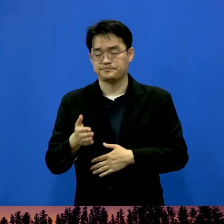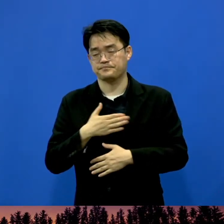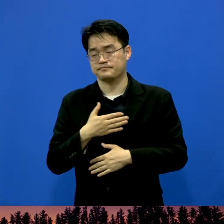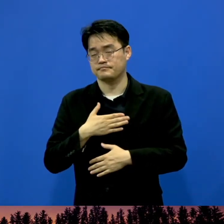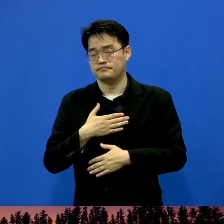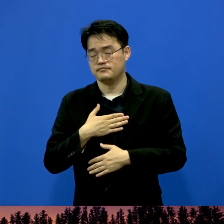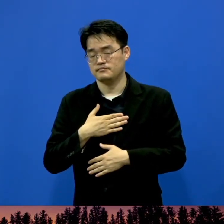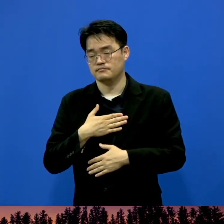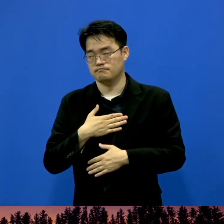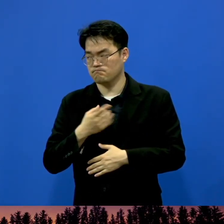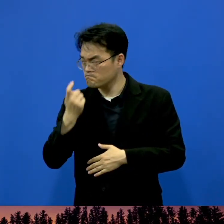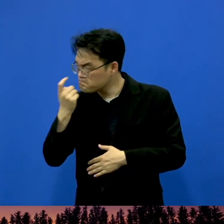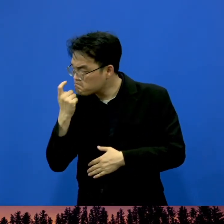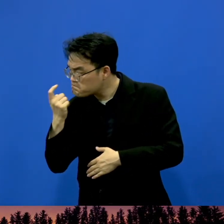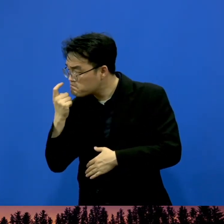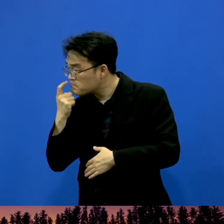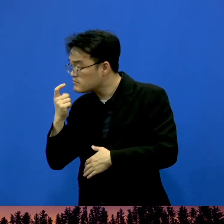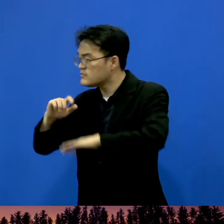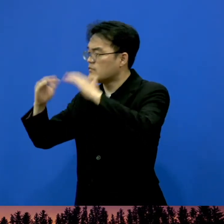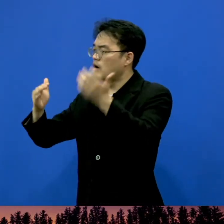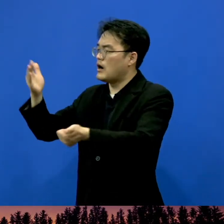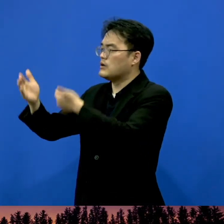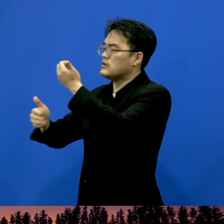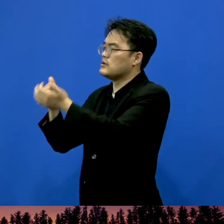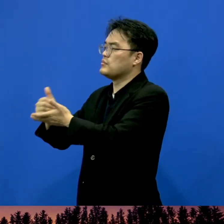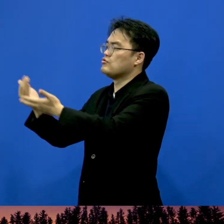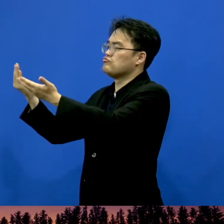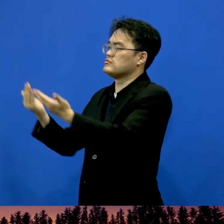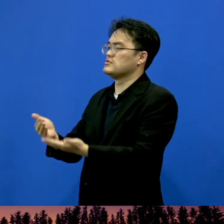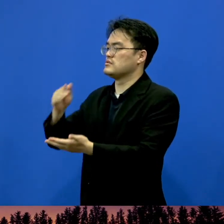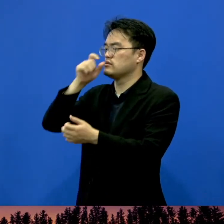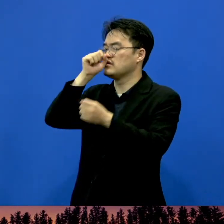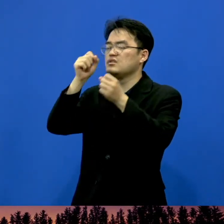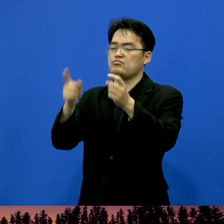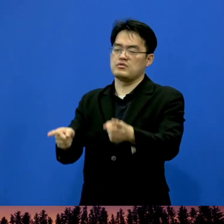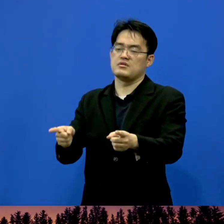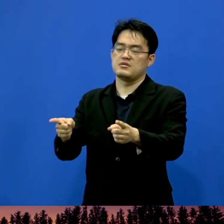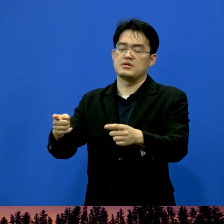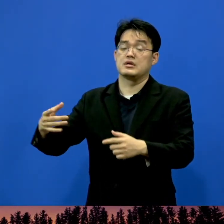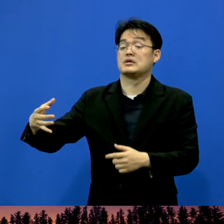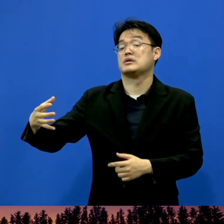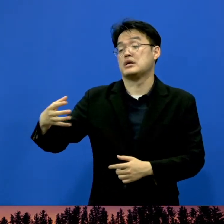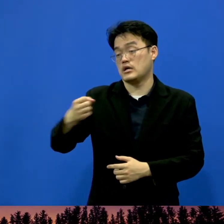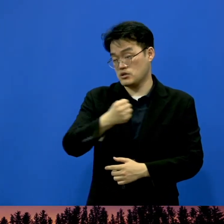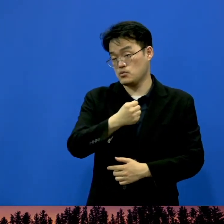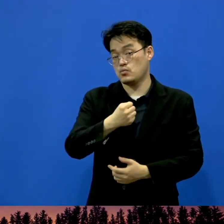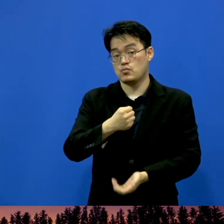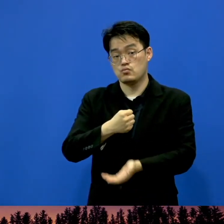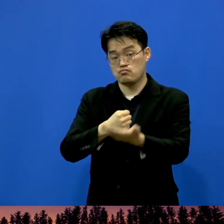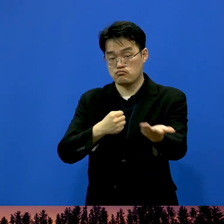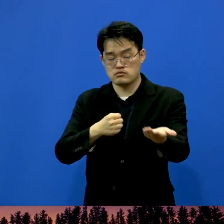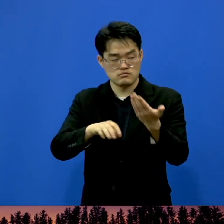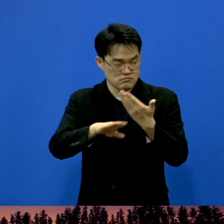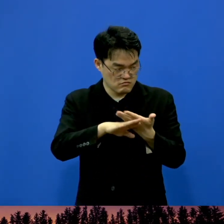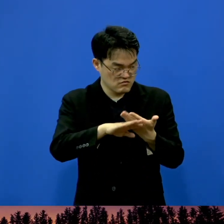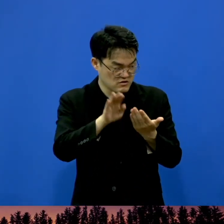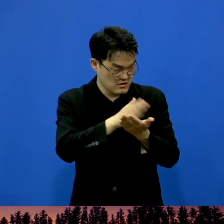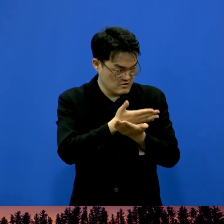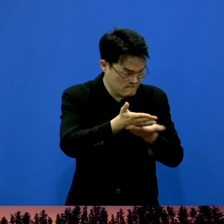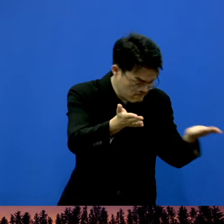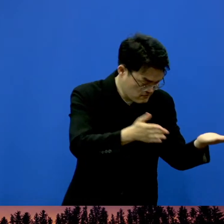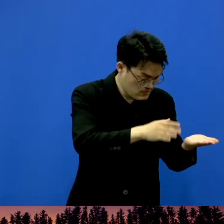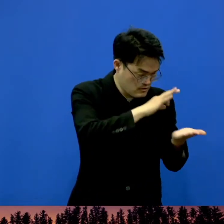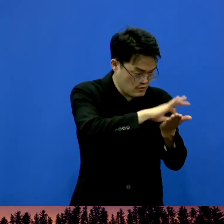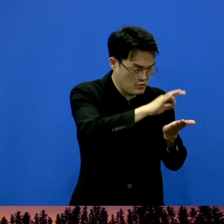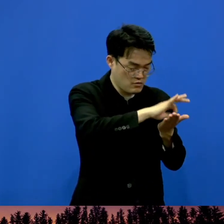경험했던 레슨들, 그거 하나님이 주신 겁니다. 그걸 기회로 주셨다고 생각하세요. 기회.